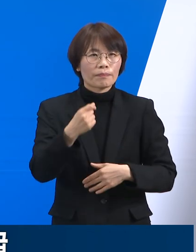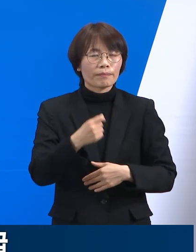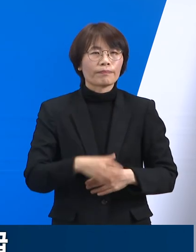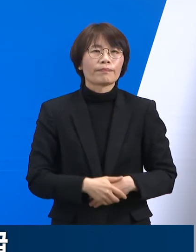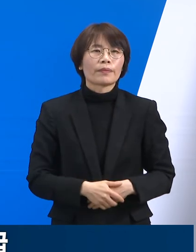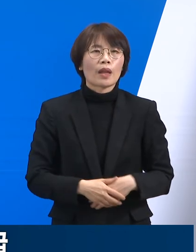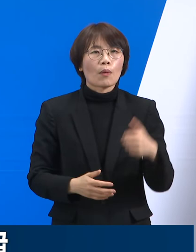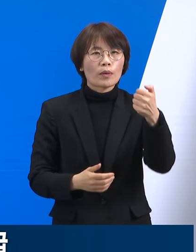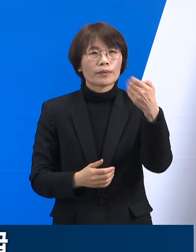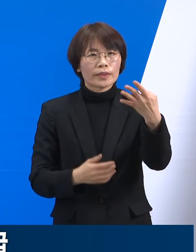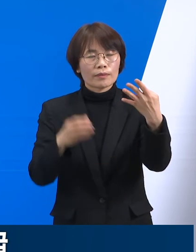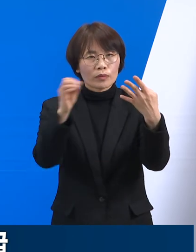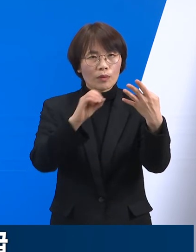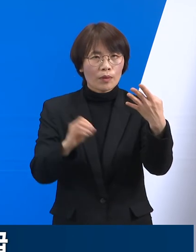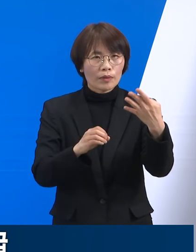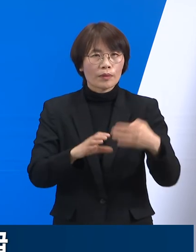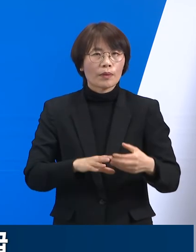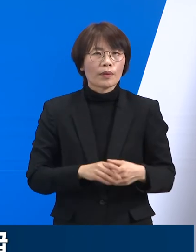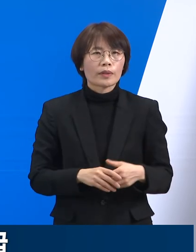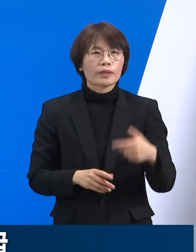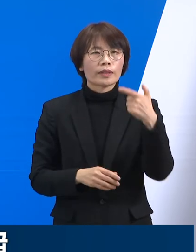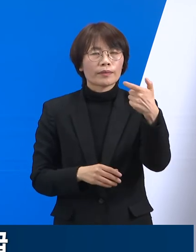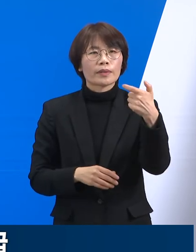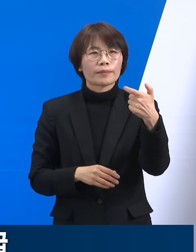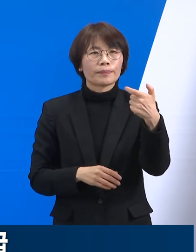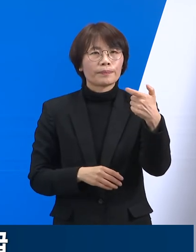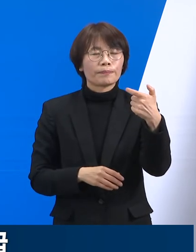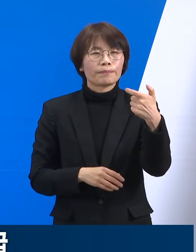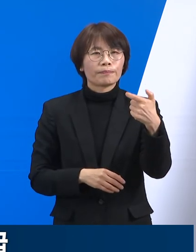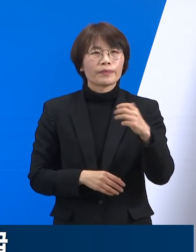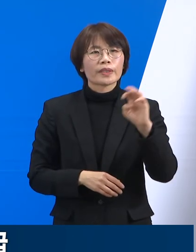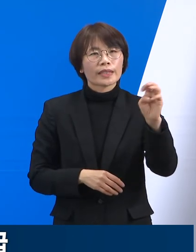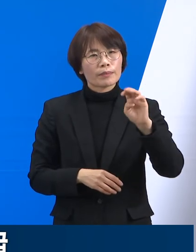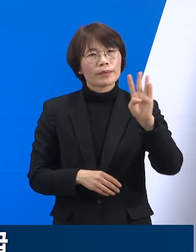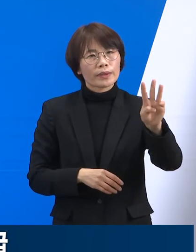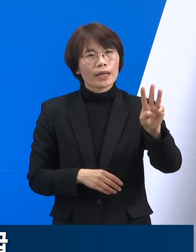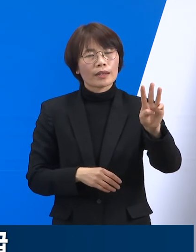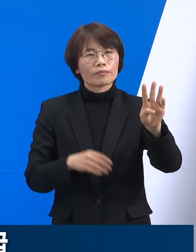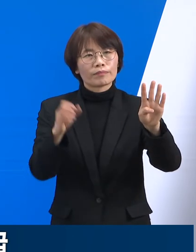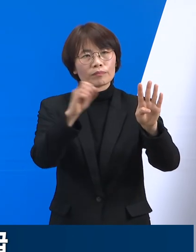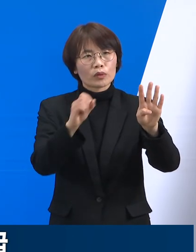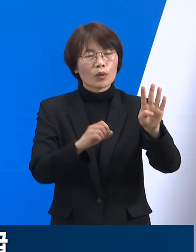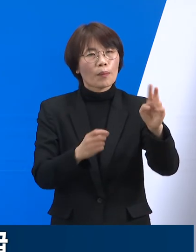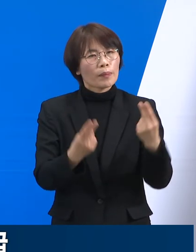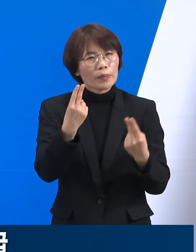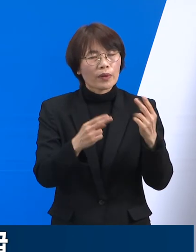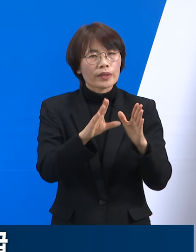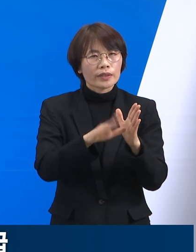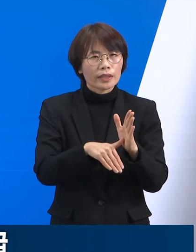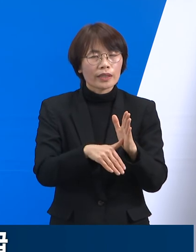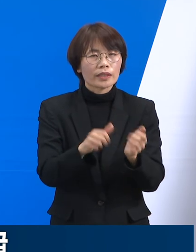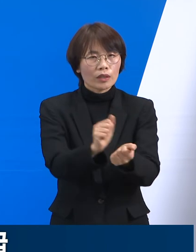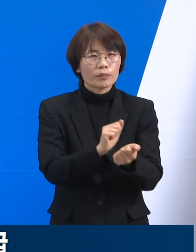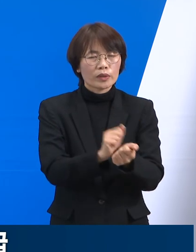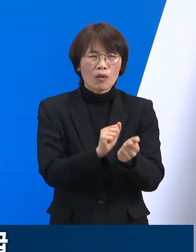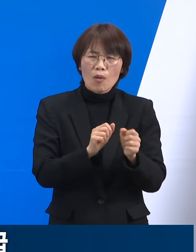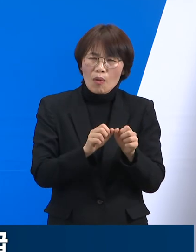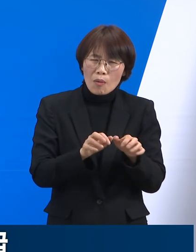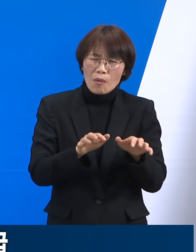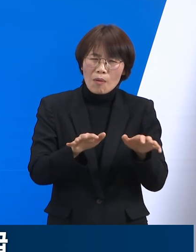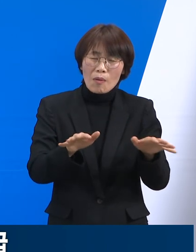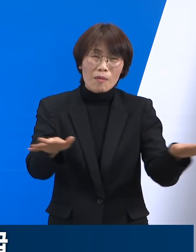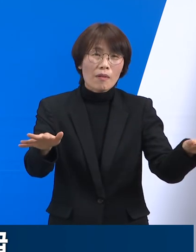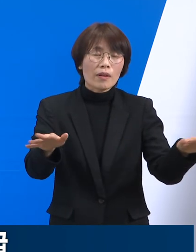54.2%로 12월 초에 6.3%, 1월 초에 34.1%와 비교시 접종 속도가 증가는